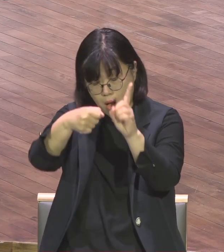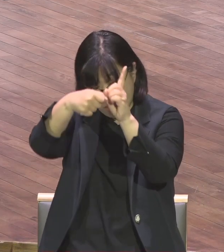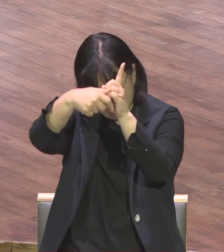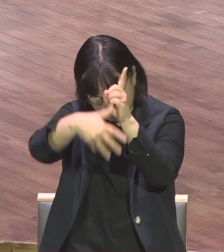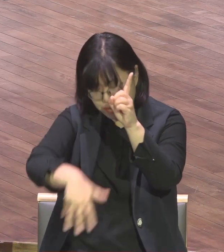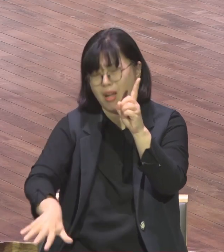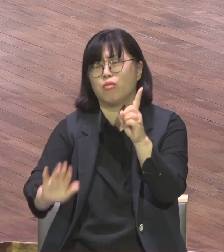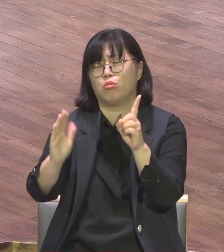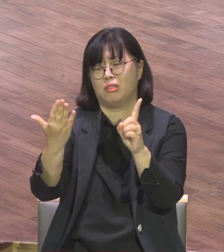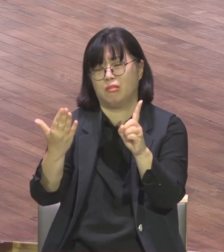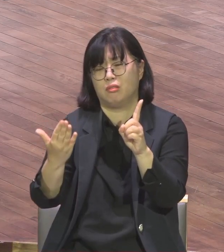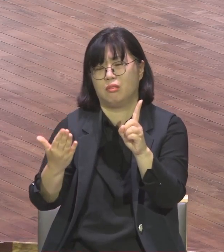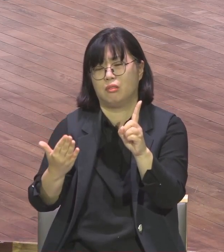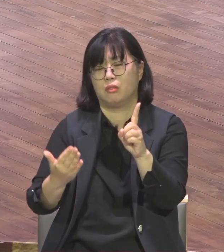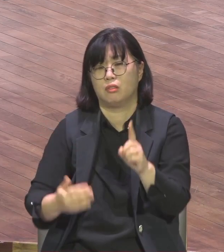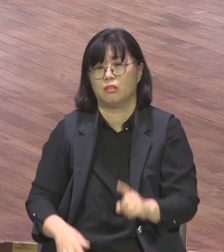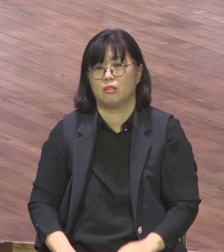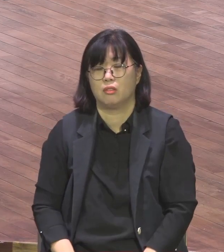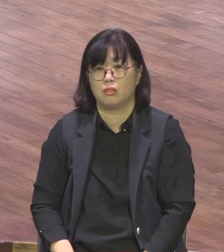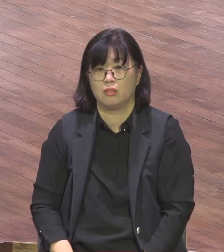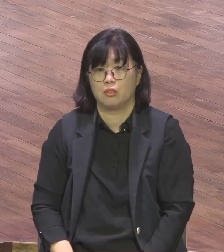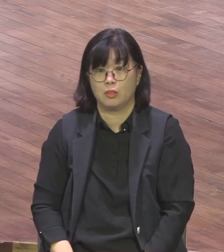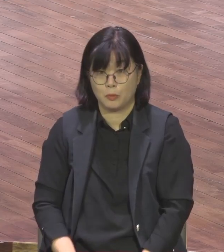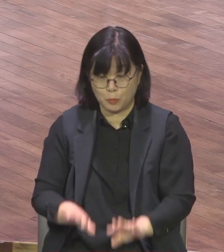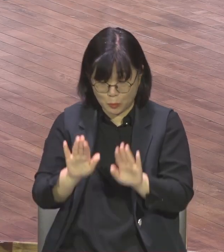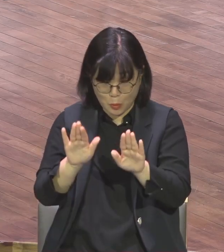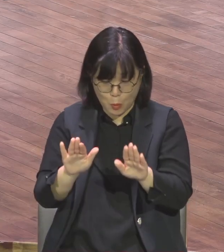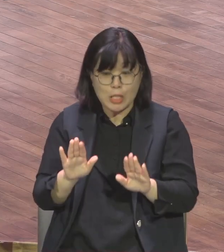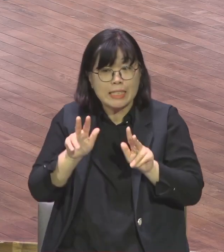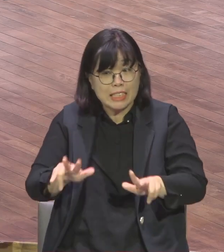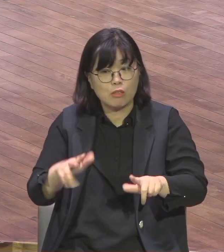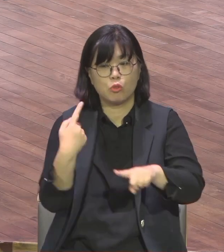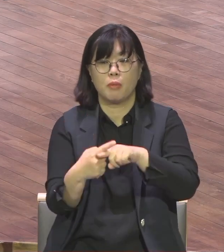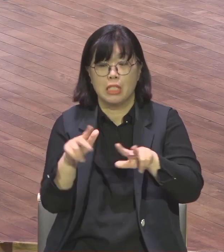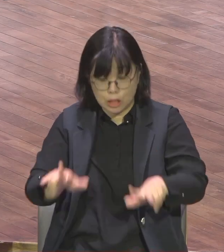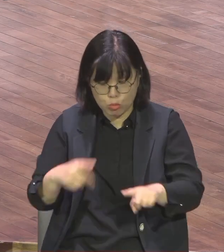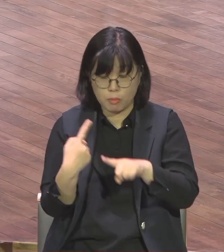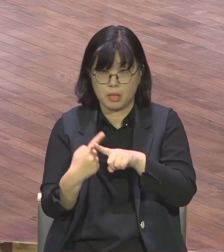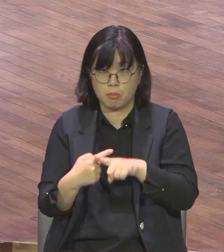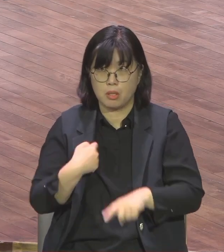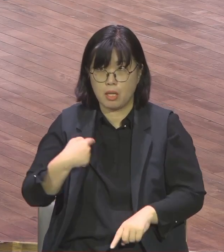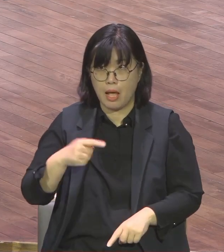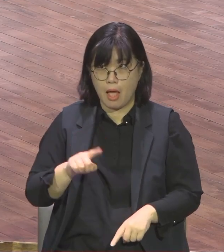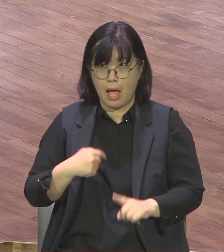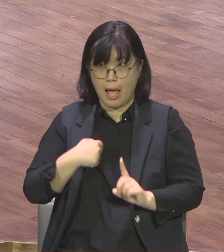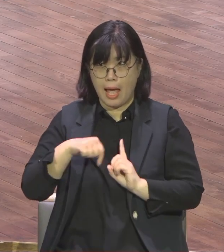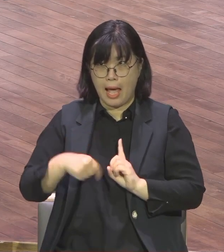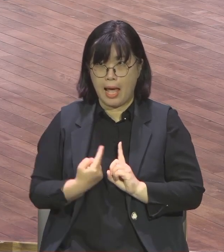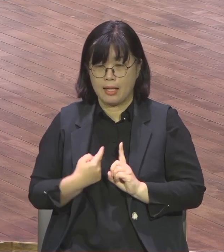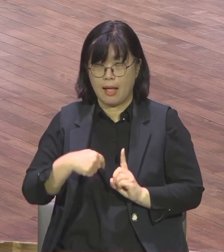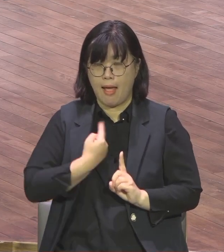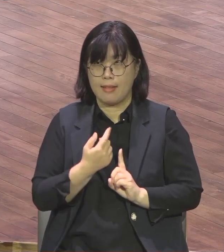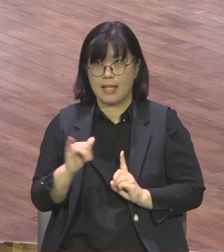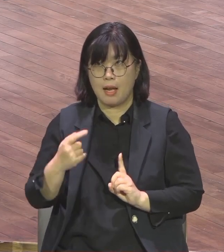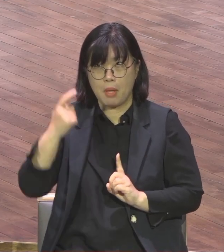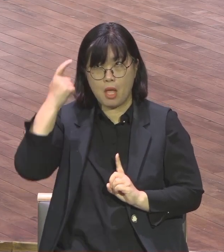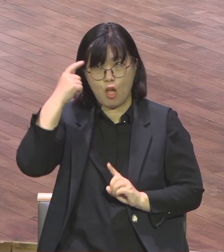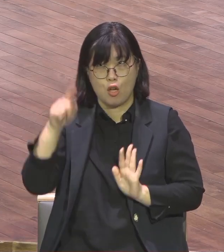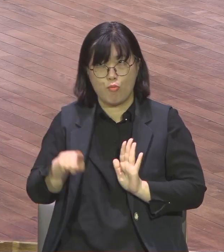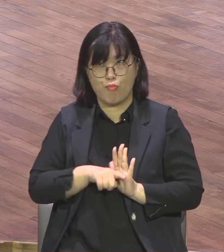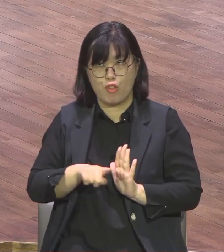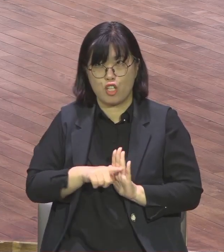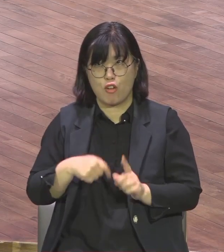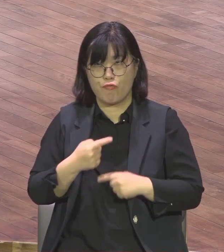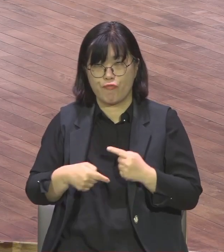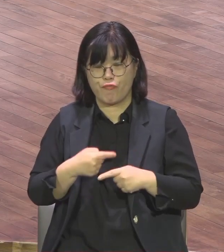확산이 확 됩니다. 이 부정적인 것은요 금방 확 확산돼요. 절대로 기도 안 하면서 절대 성경